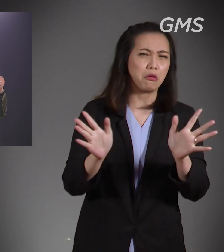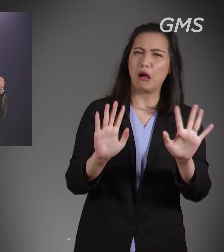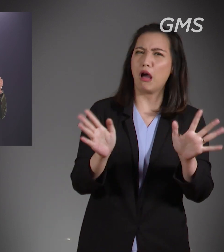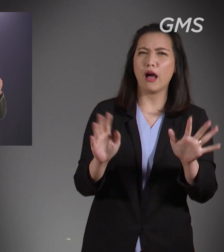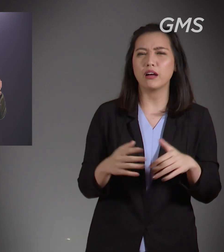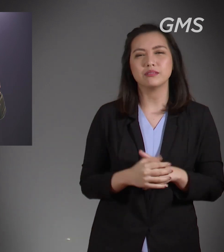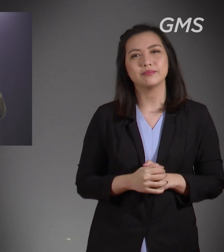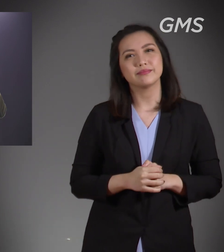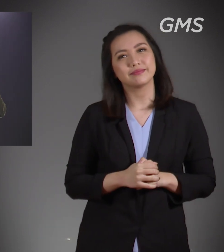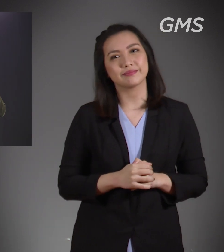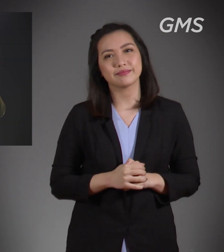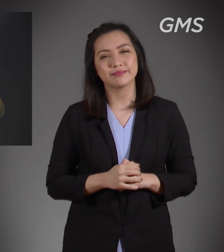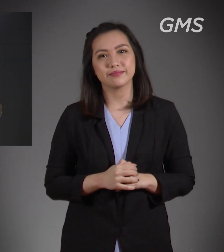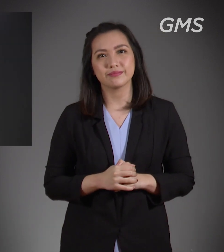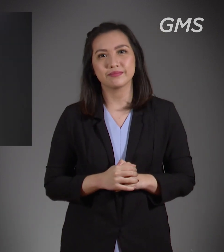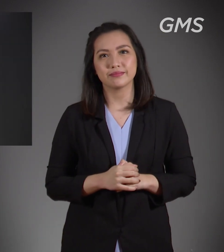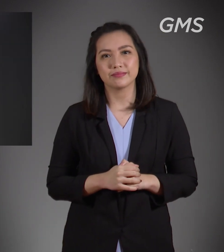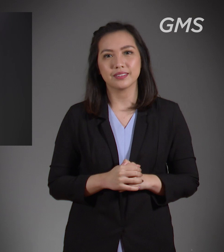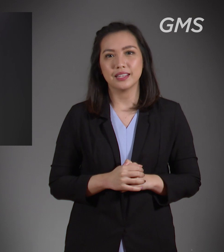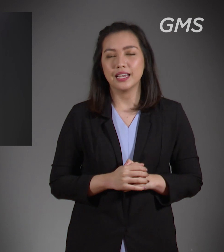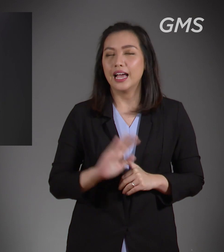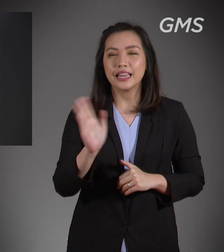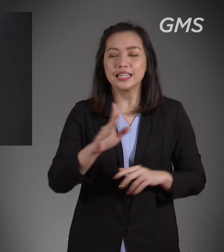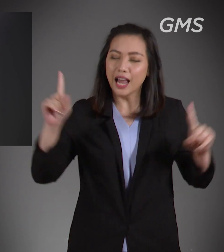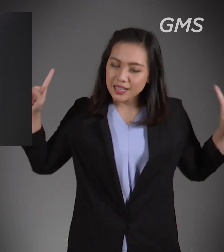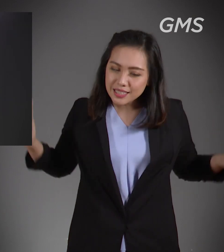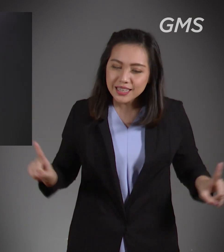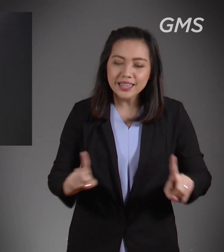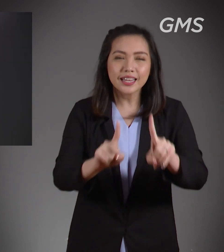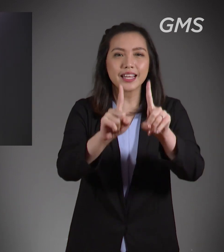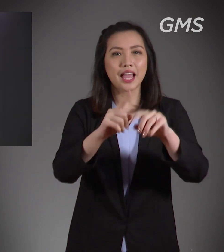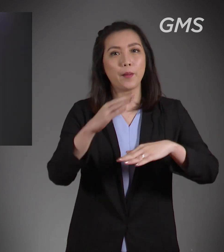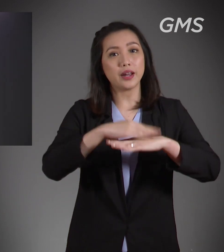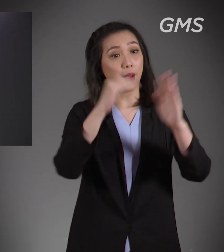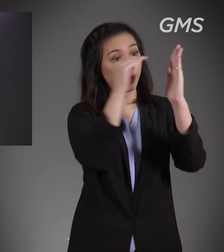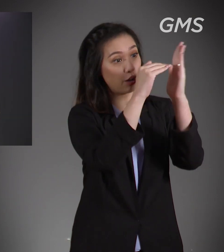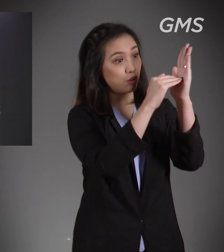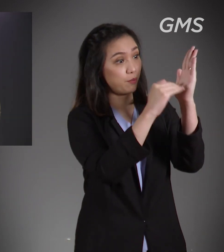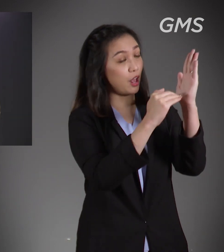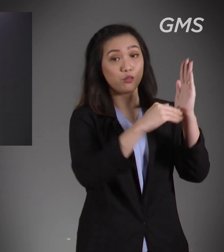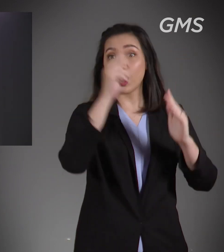kitab perjanjian lama yang accessible to the king. Yang raja bisa setiap saat membacanya. Minta aja